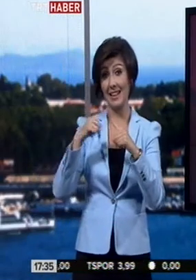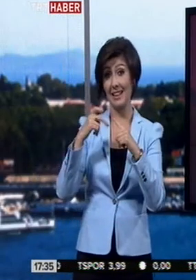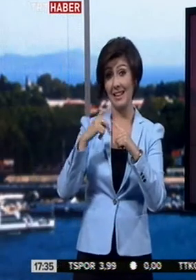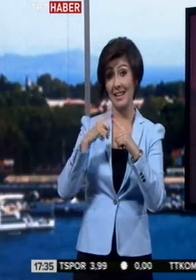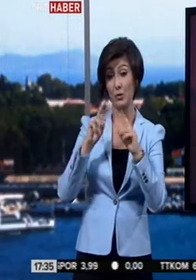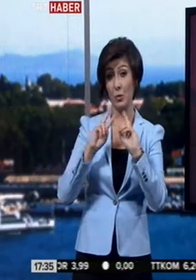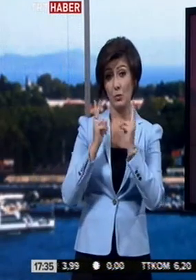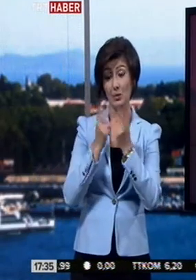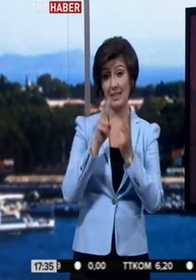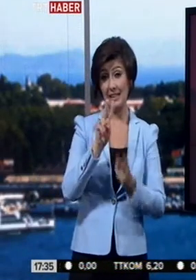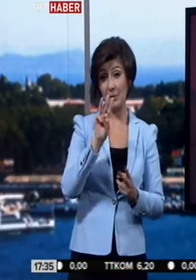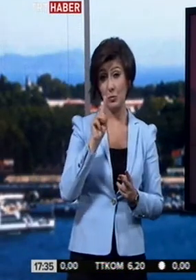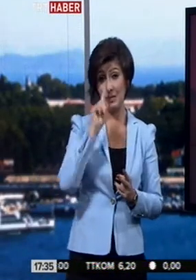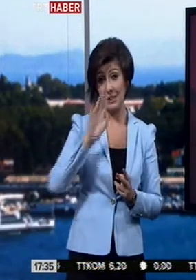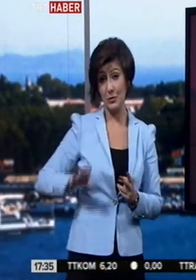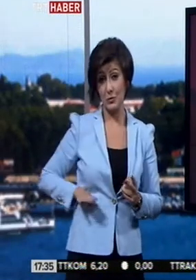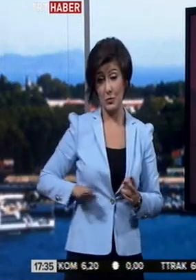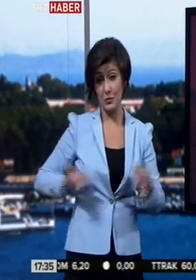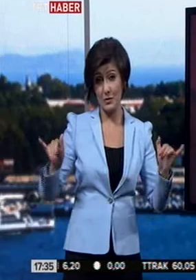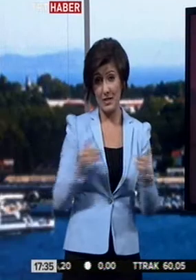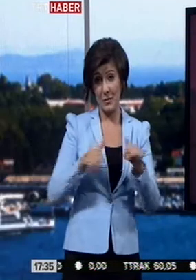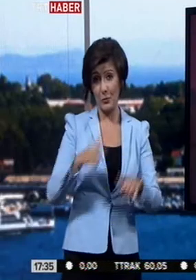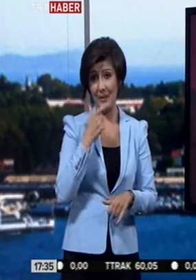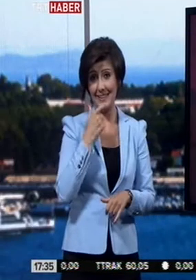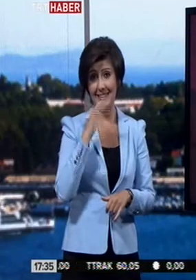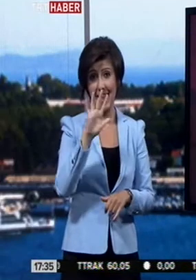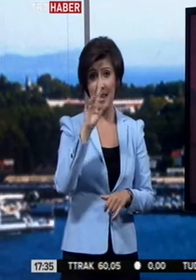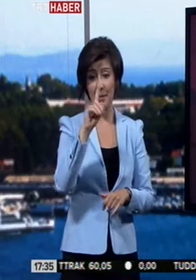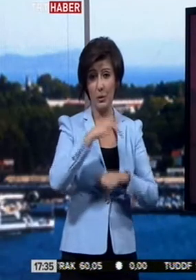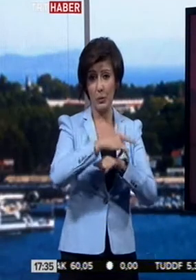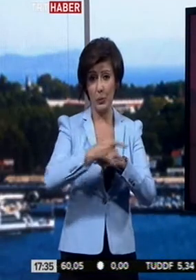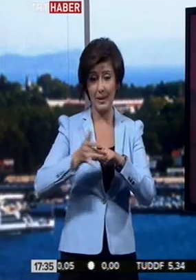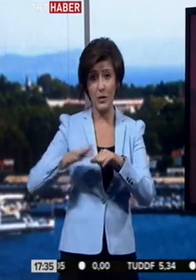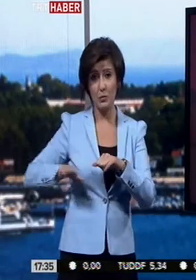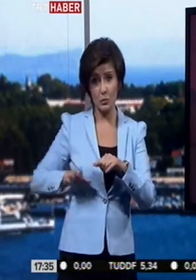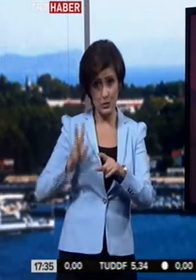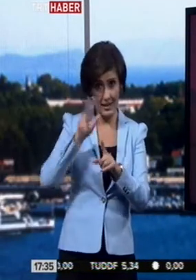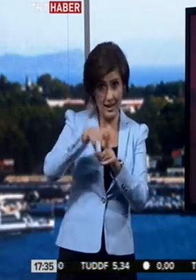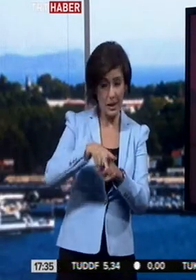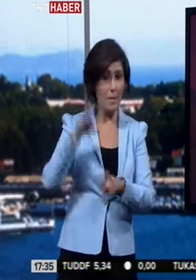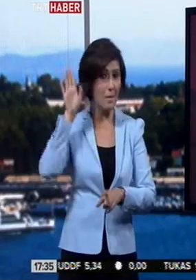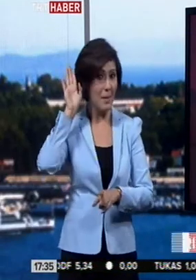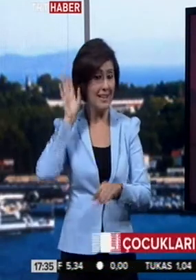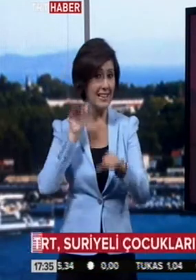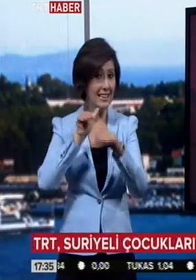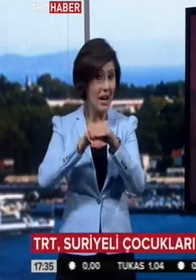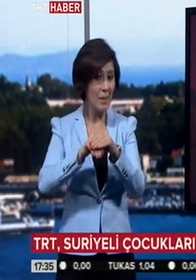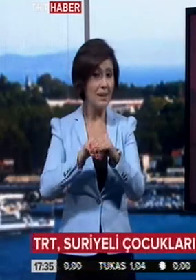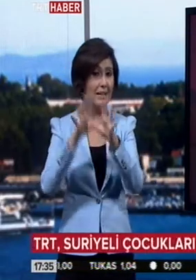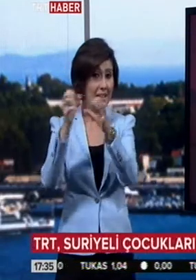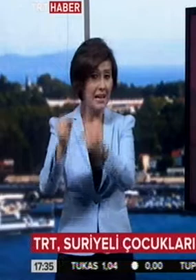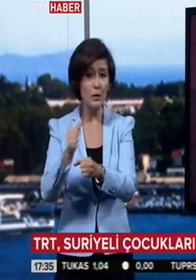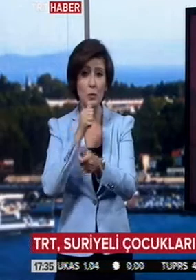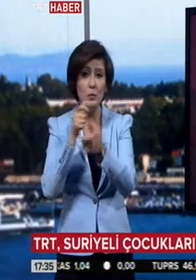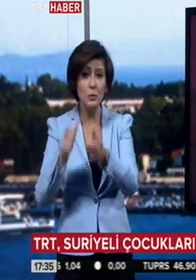seyirciler, TRT Uluslararası 23 Nisan Çocuk Şenliği'ne bu yıl 51 ülkeden çocuklar katılacak. Malatya'daki kamplarda